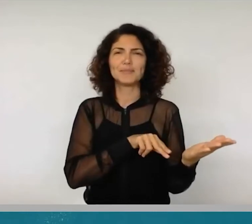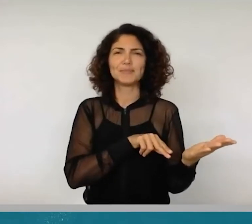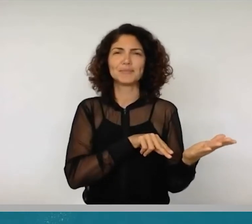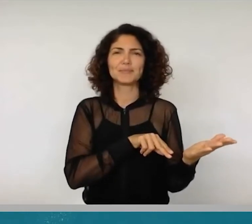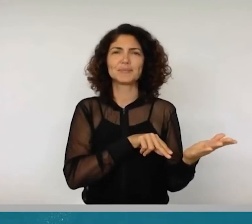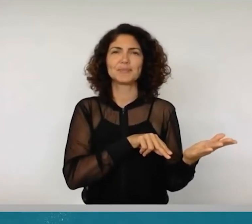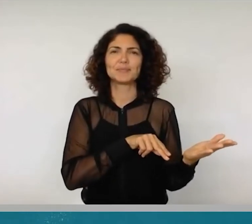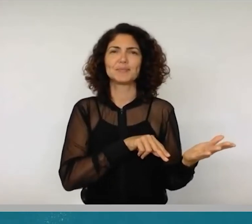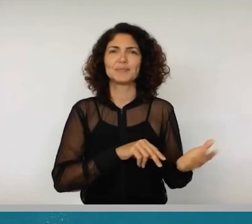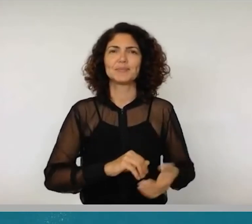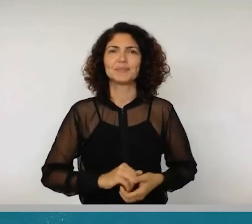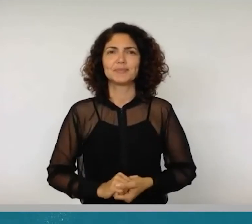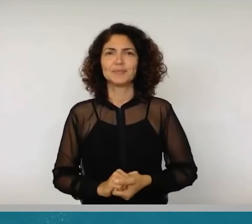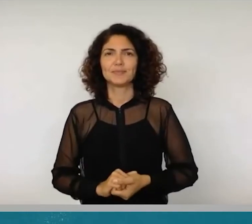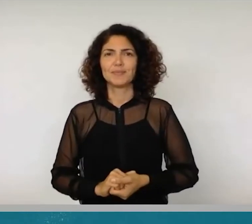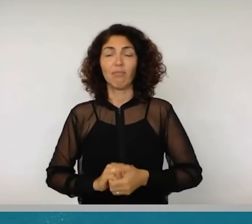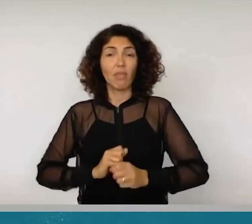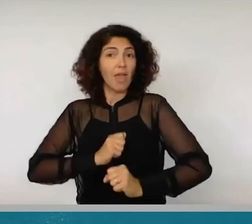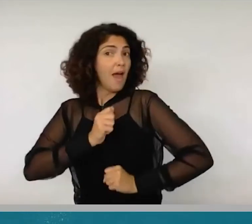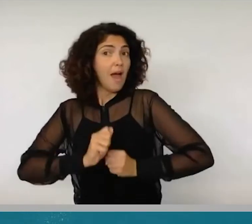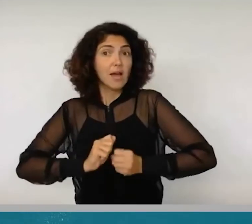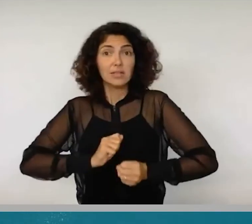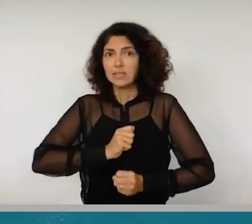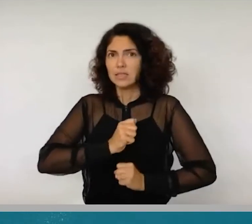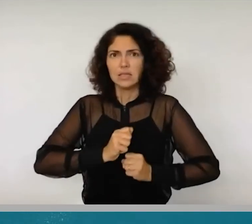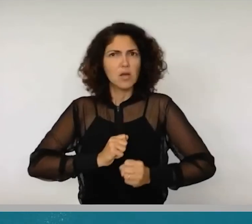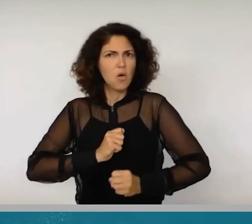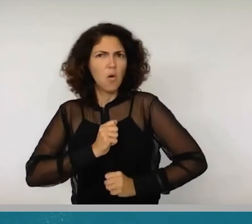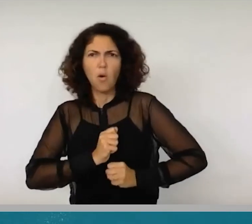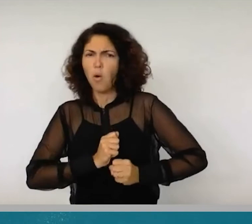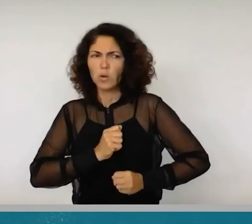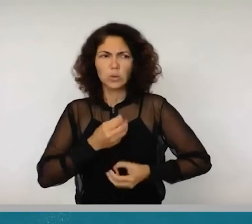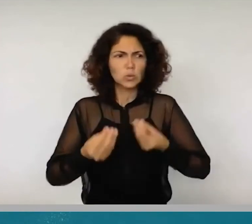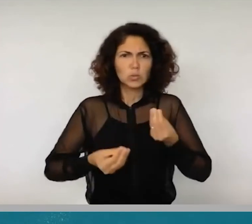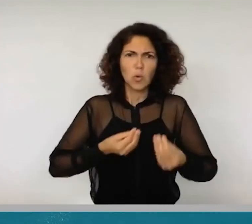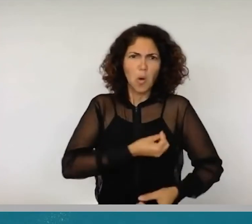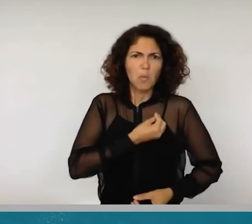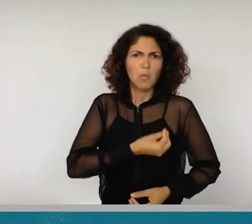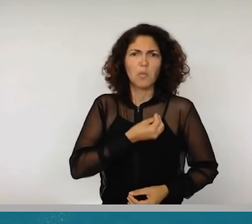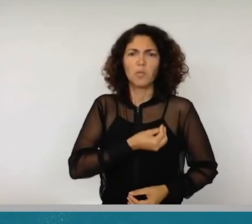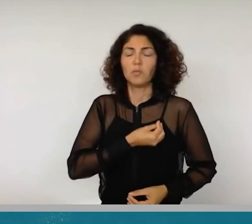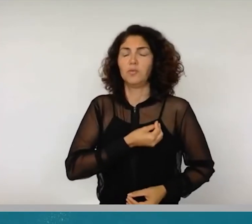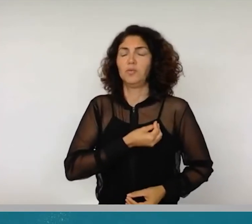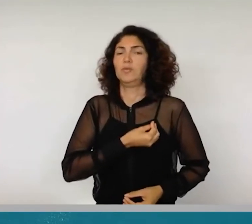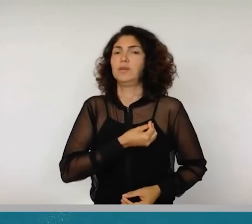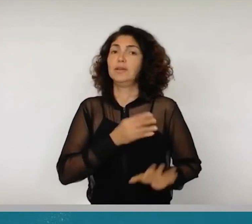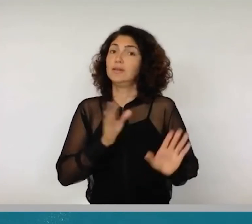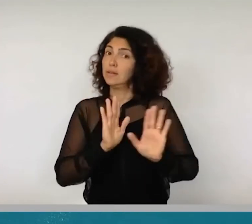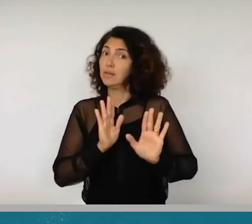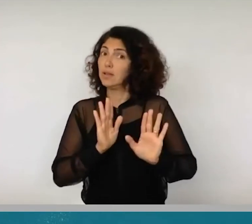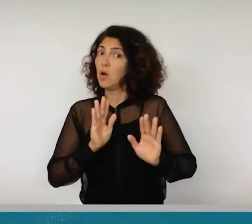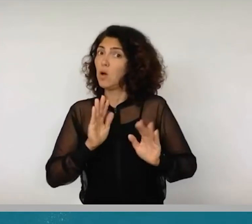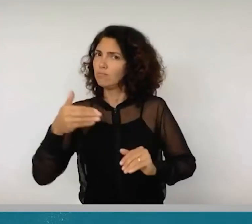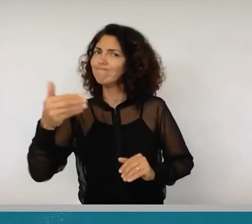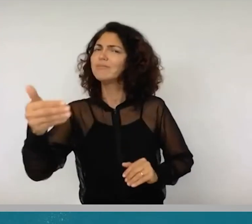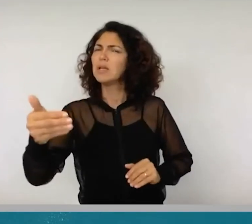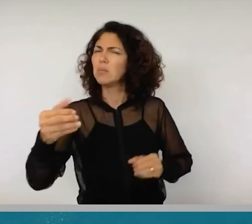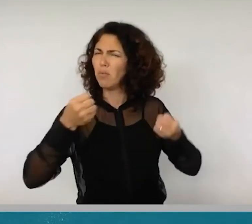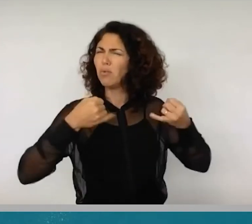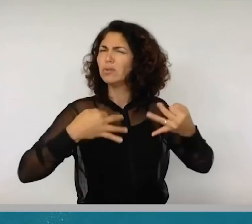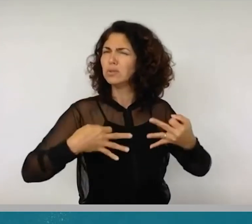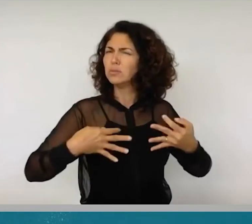andar ansioso pela vida, tal. Isso aqui vocês já ouviram muito, quem sabe eu complemento em outra mensagem. Mas eu quero voltar para a